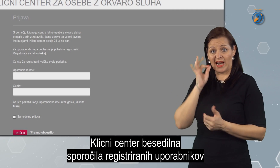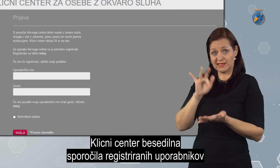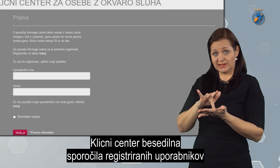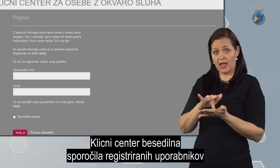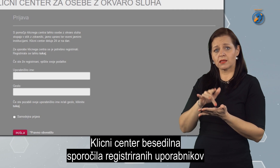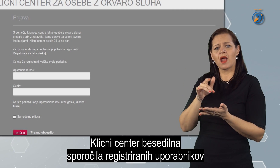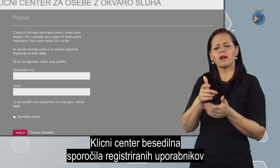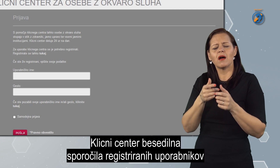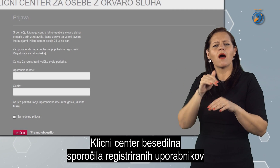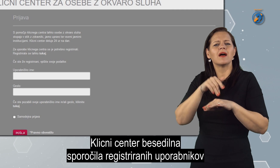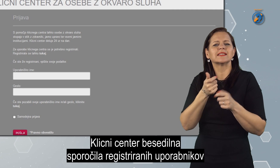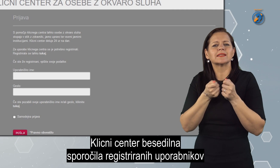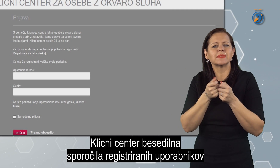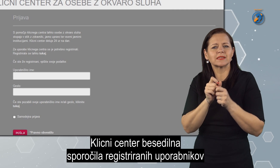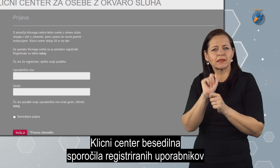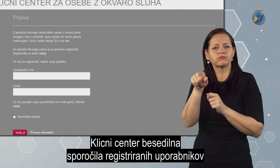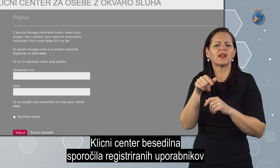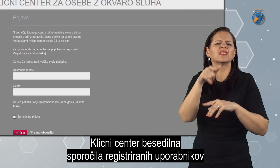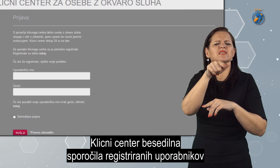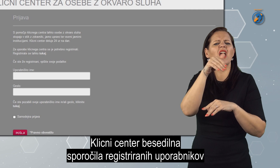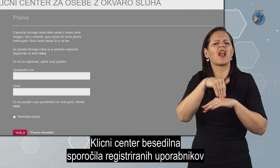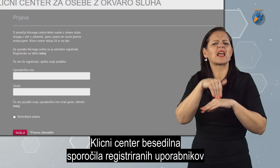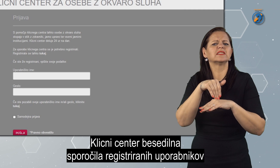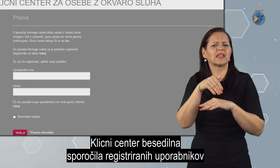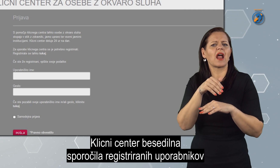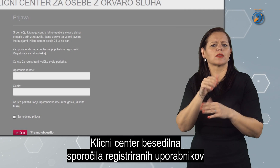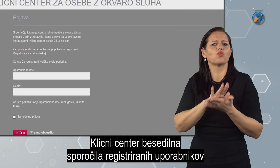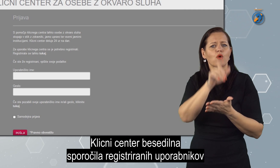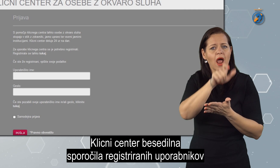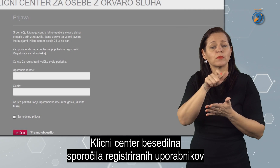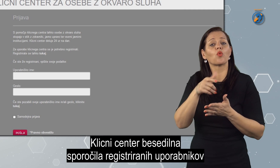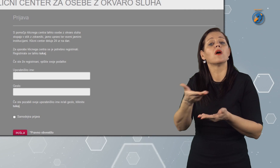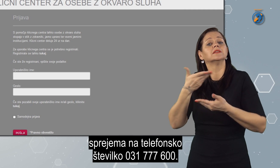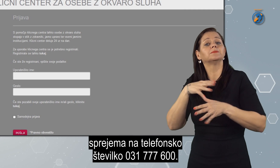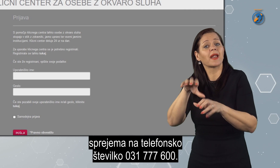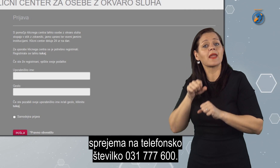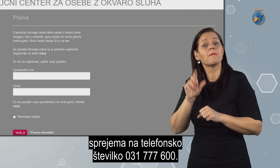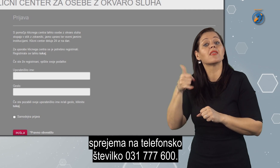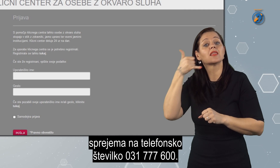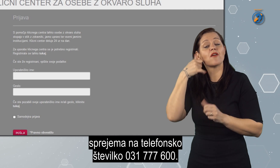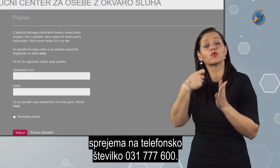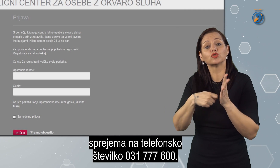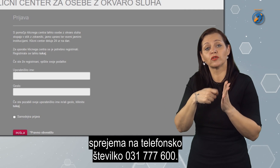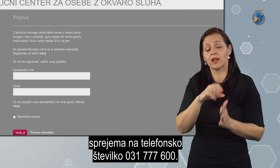Klicni center besedilna sporočila registriranih uporabnikov sprejema na telefonsko številko